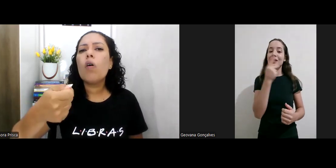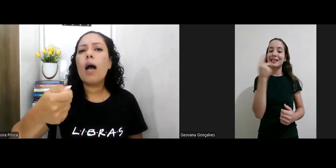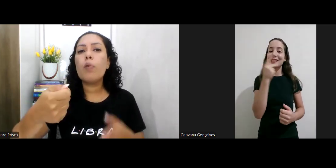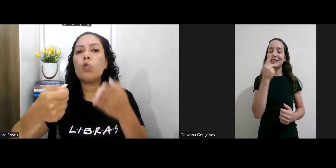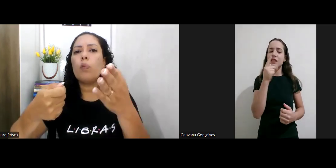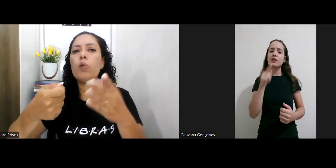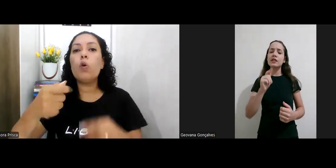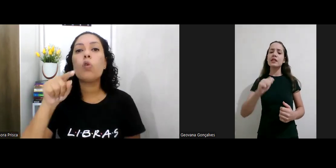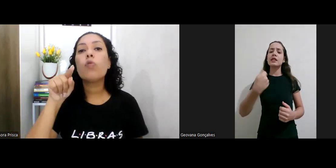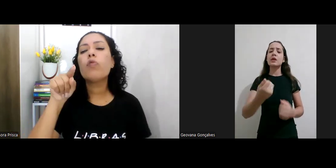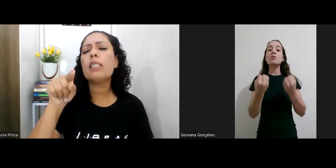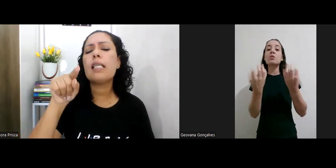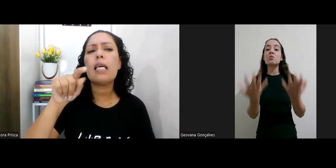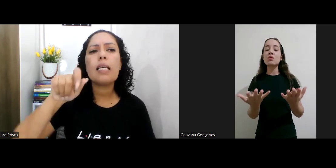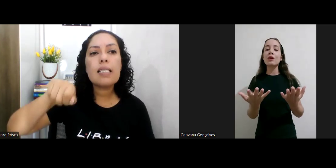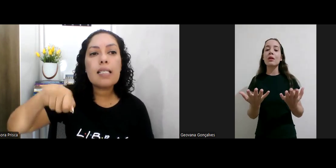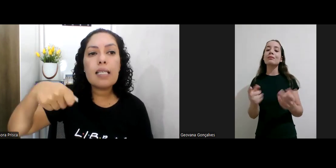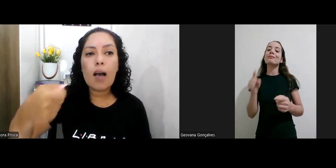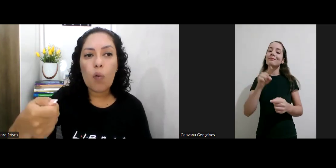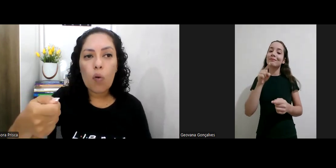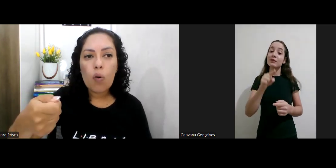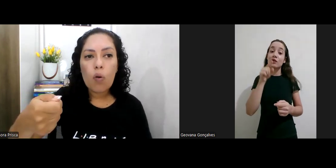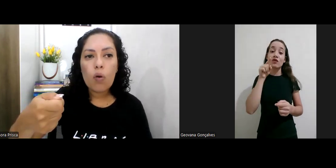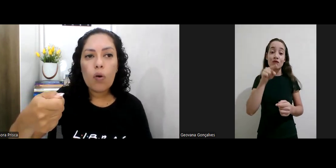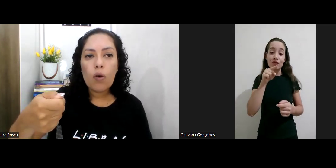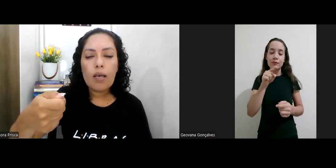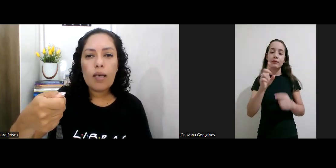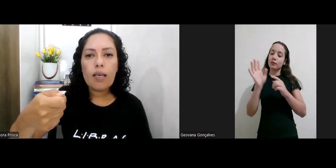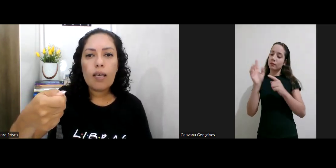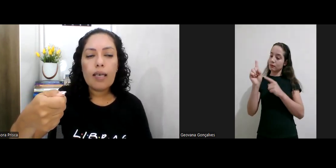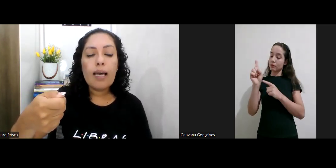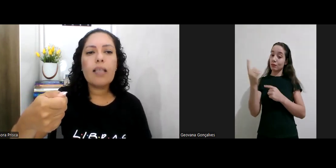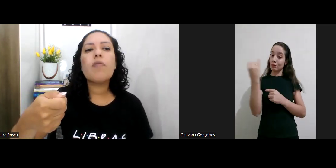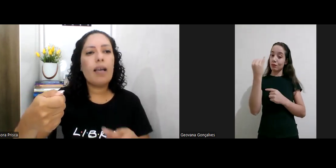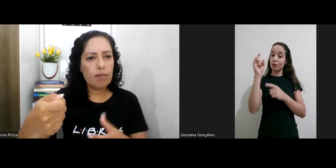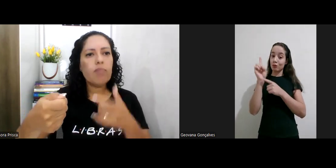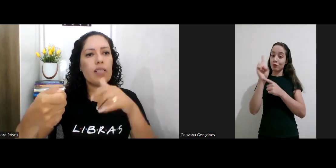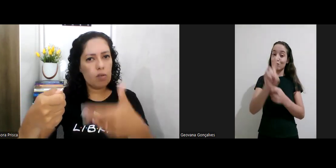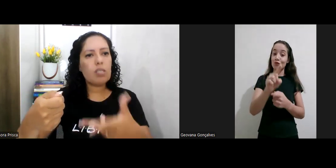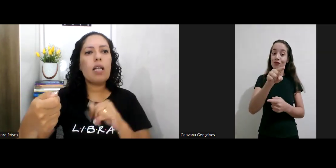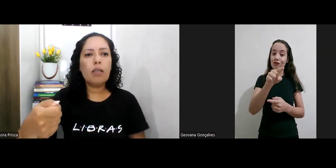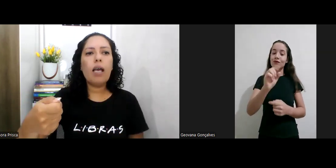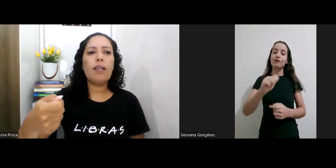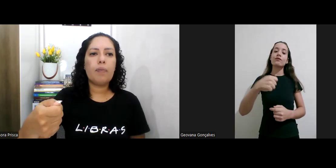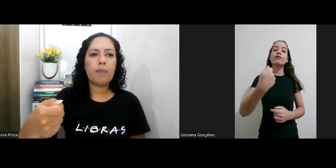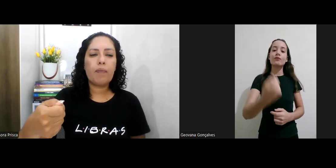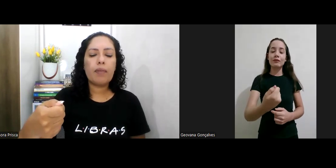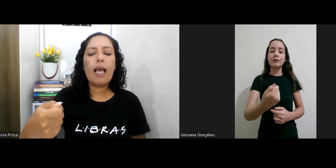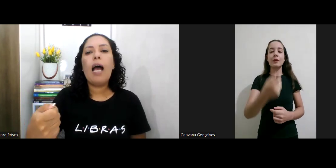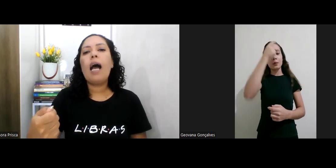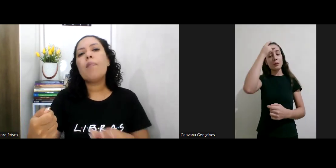sinal? Apontou para o outro. Você, sinal. E aí ele vai fazer o sinal